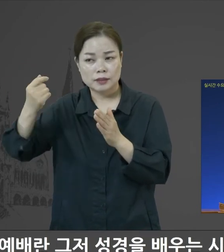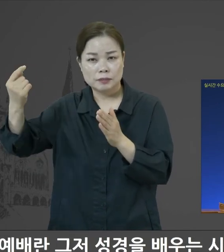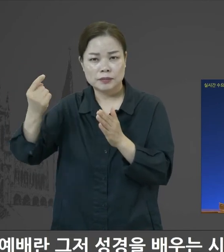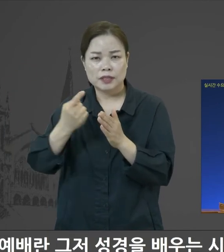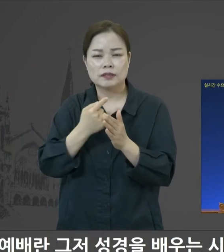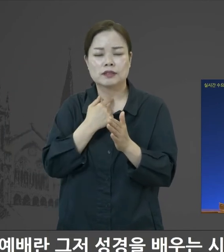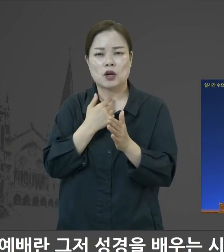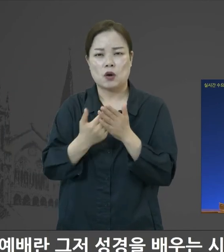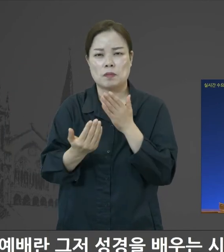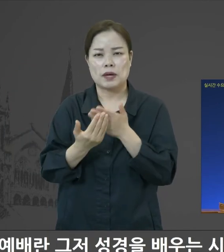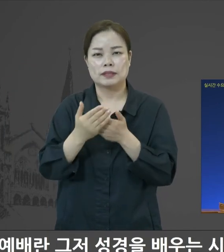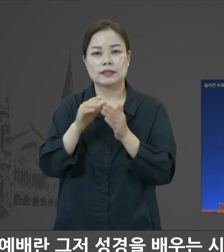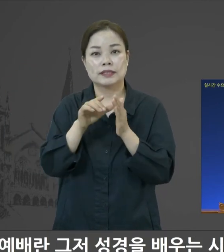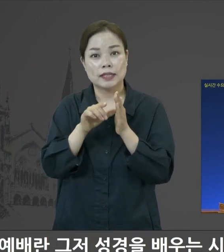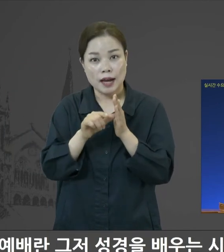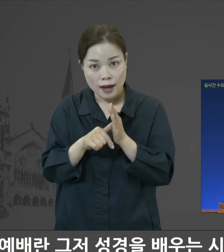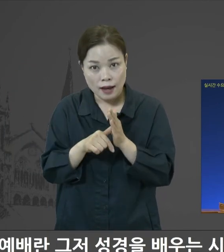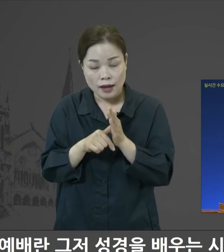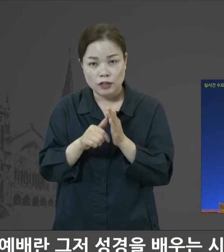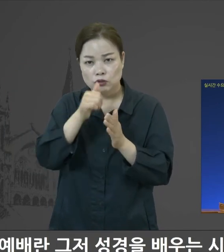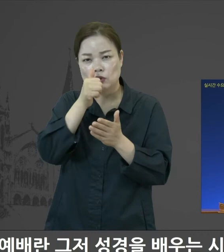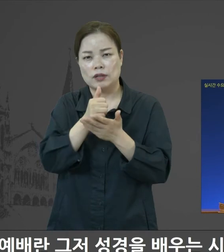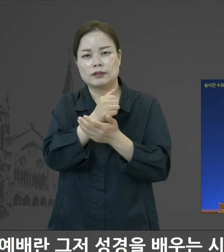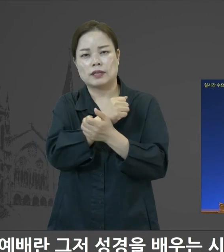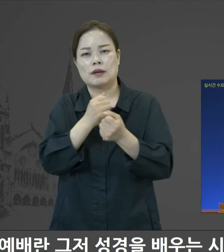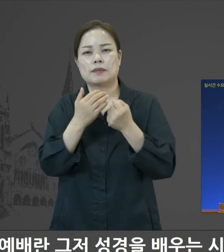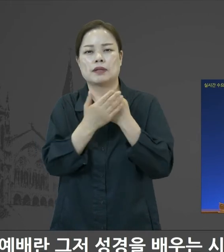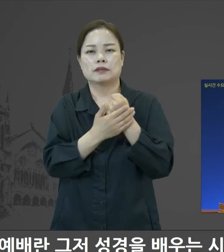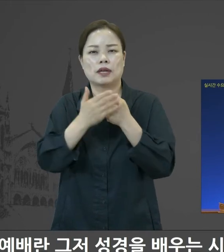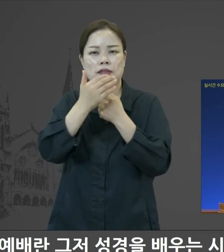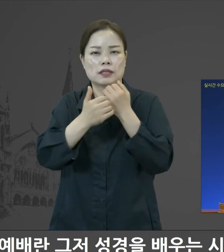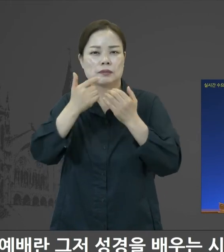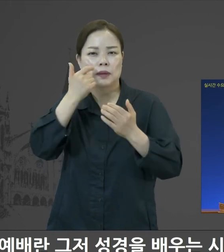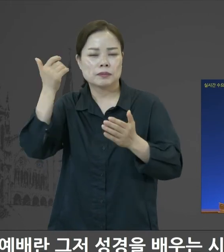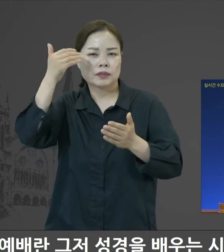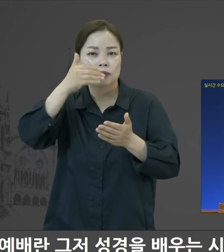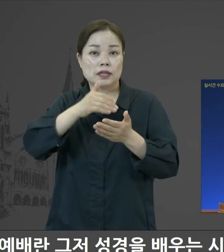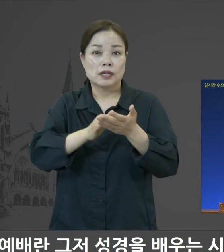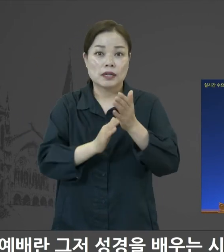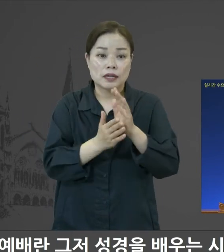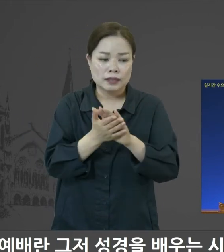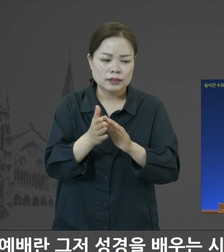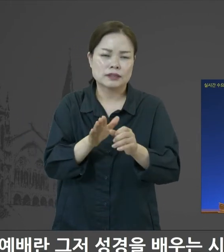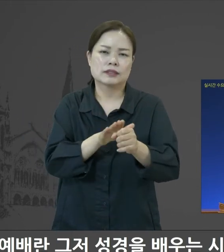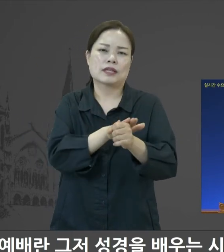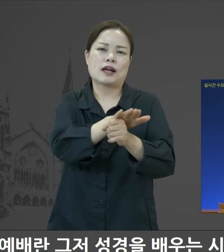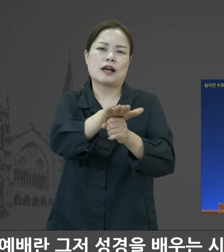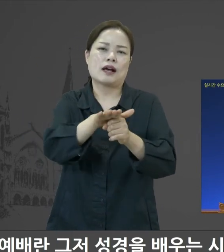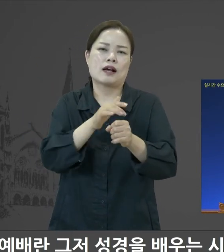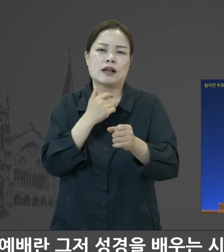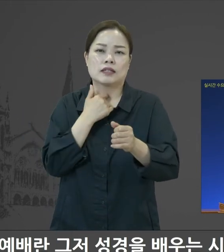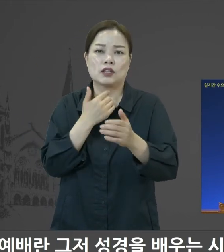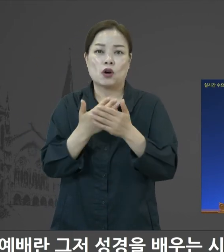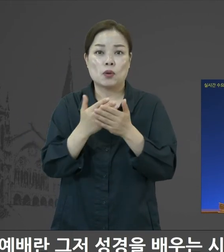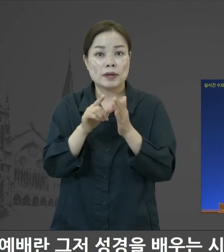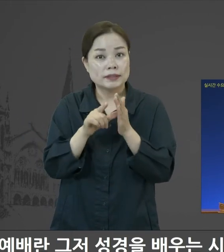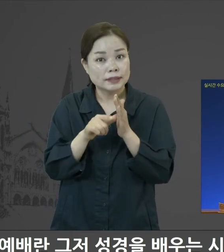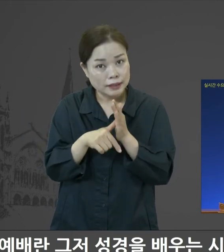경험하는 시간입니다. 죄사함의 은혜와 하나님 아버지 한량없는 그 사랑을 경험하는